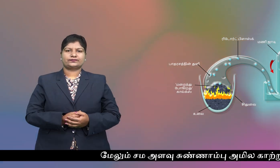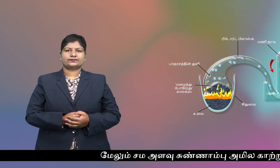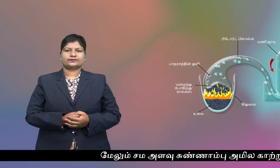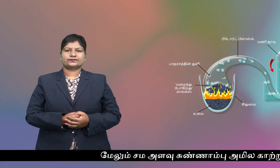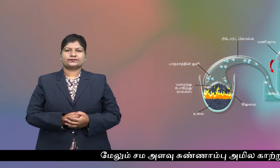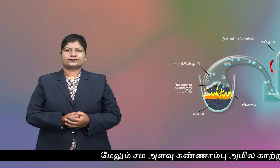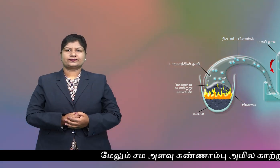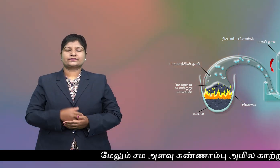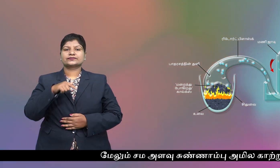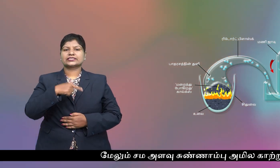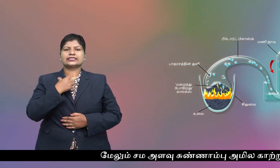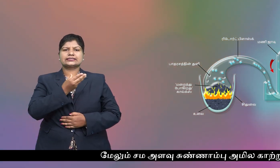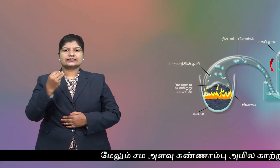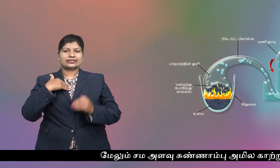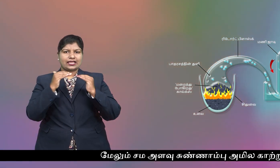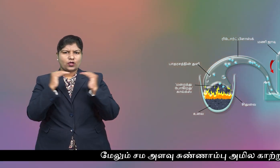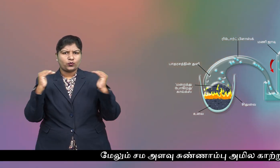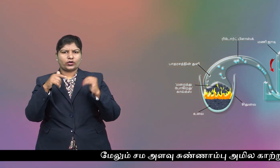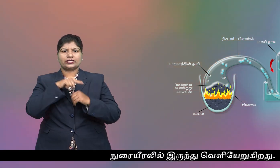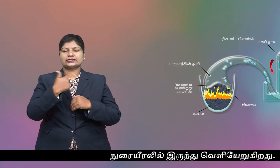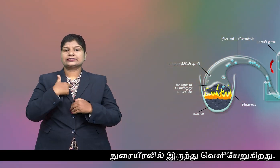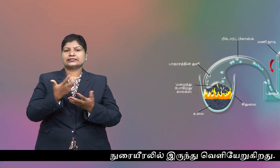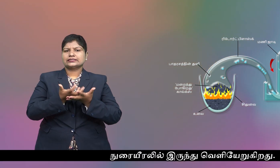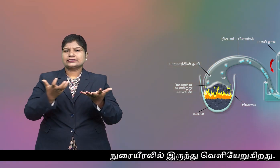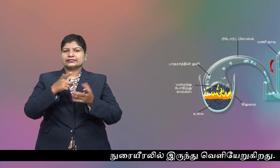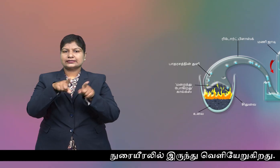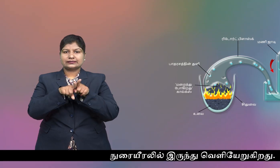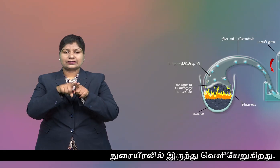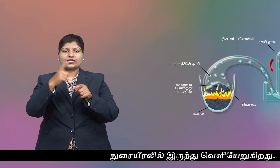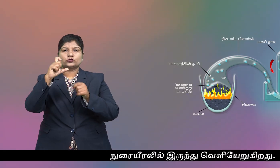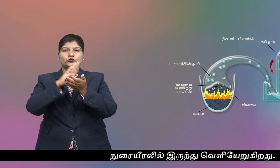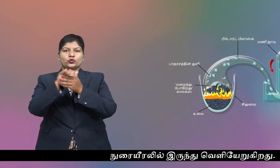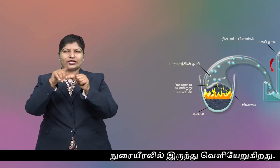மேலும் சம அளவு சுண்ணாம்பு அமிலக்காற்று நுரையீரலில் இருந்து வெளியேறுகிறது.